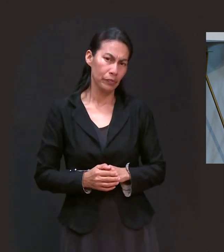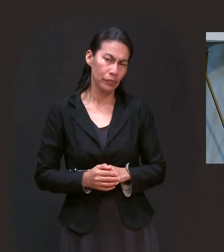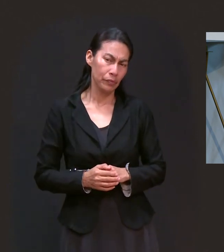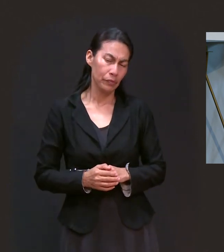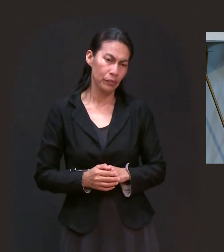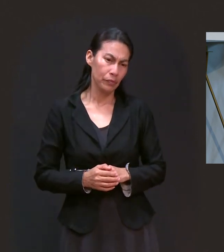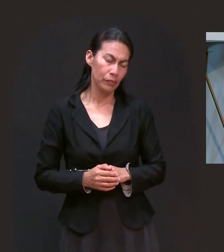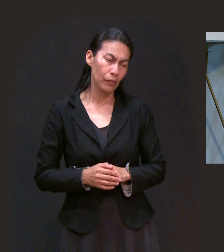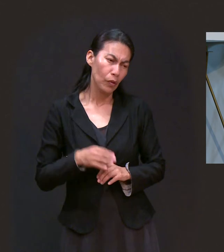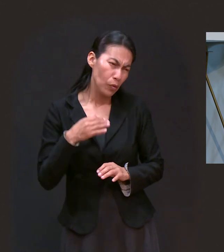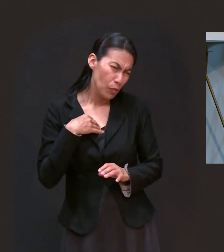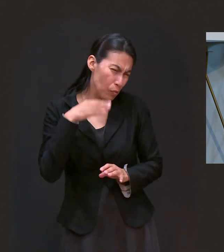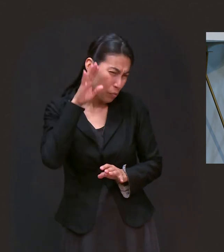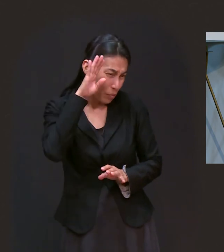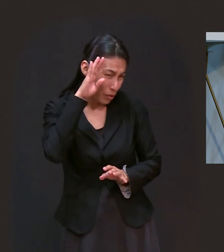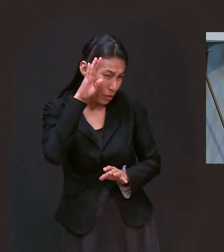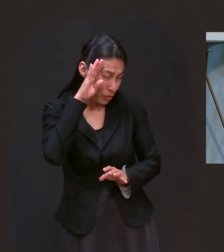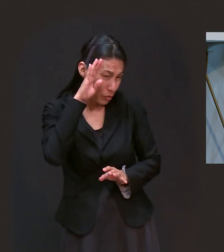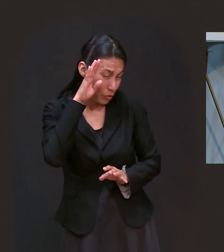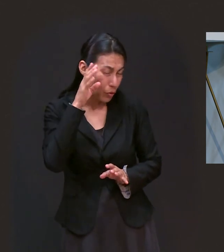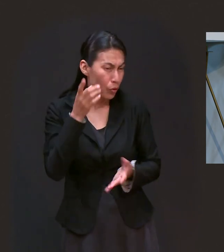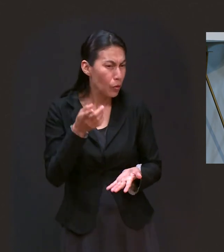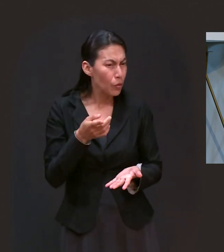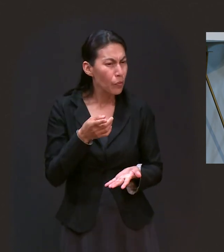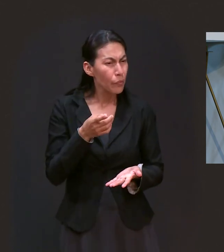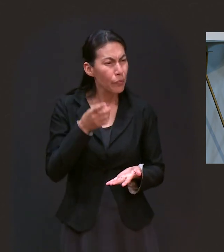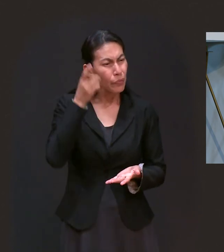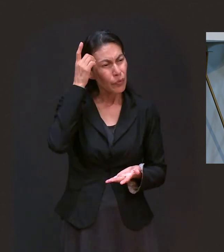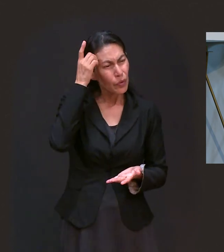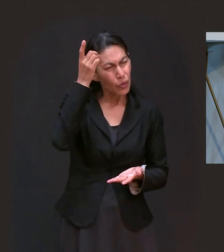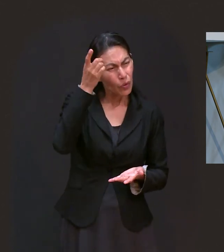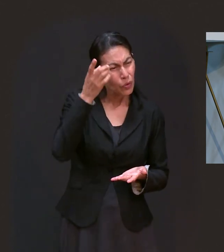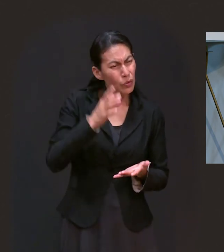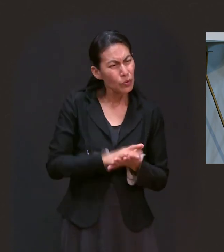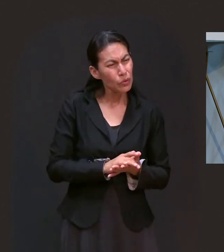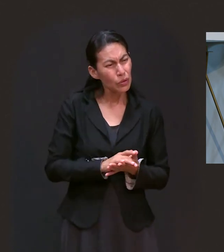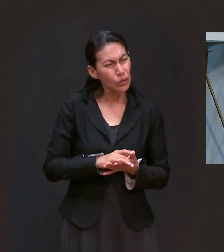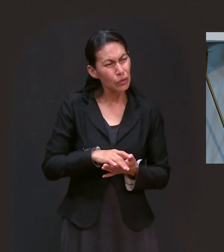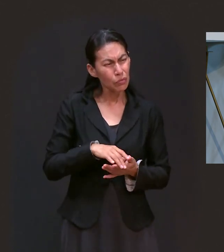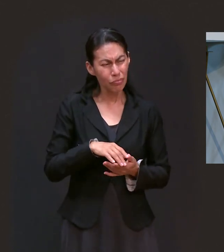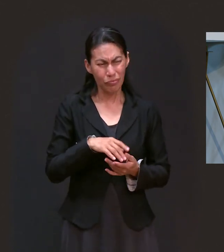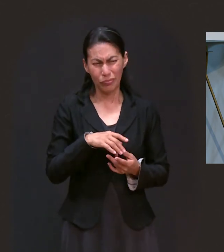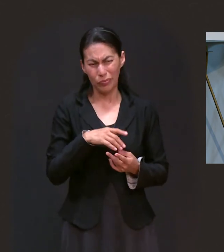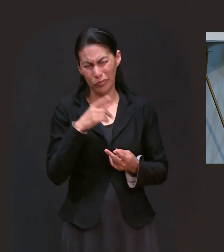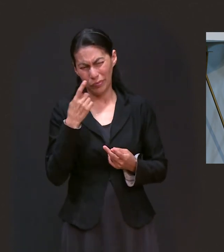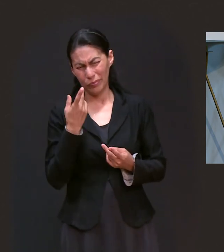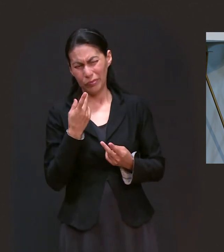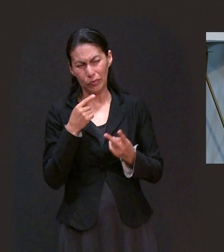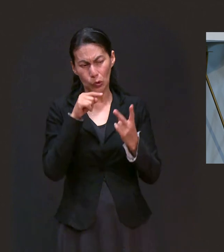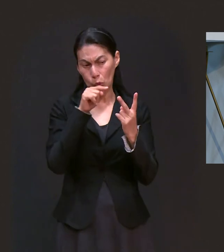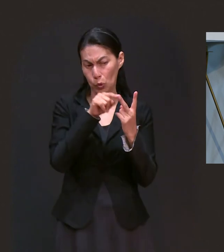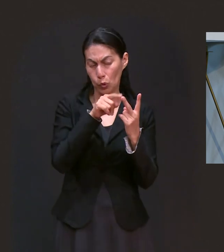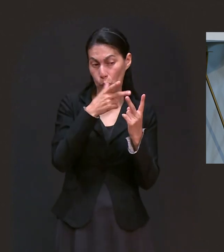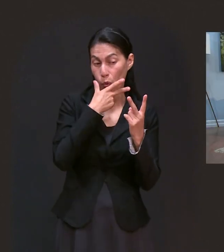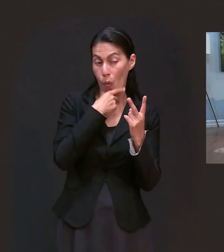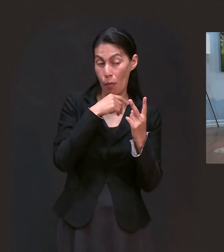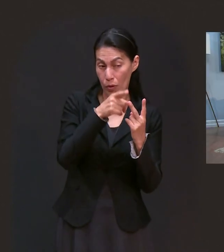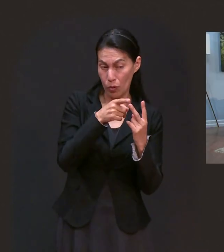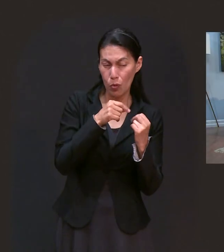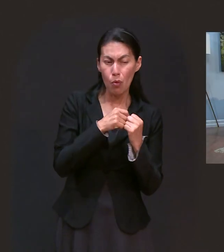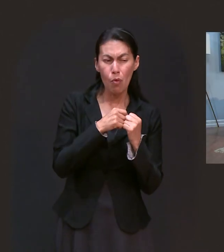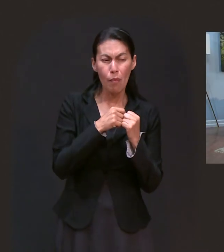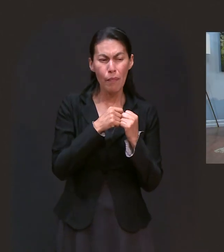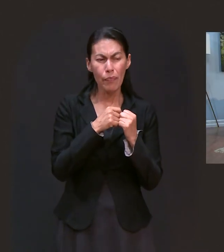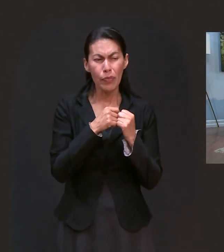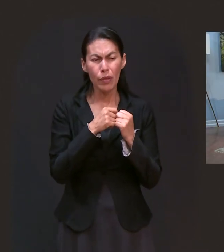y como dios también parece que sea muy interesante tú eres de japón y